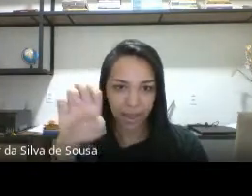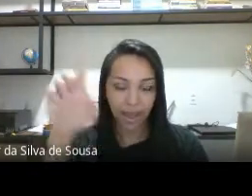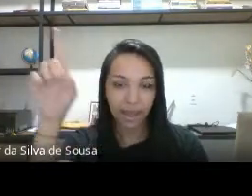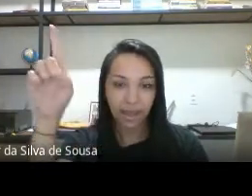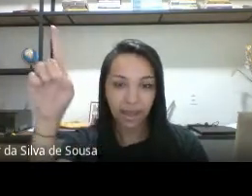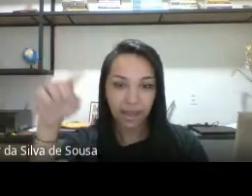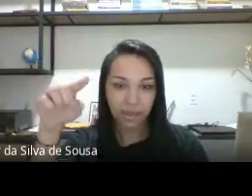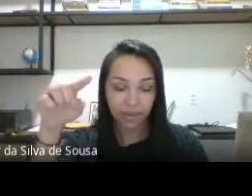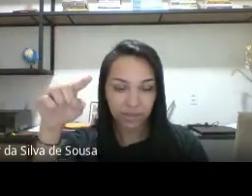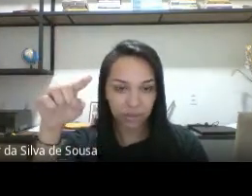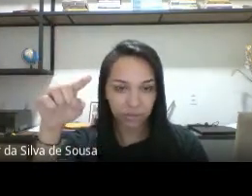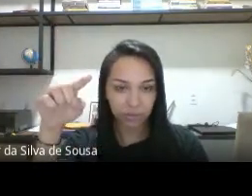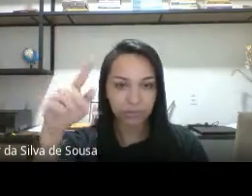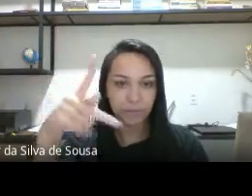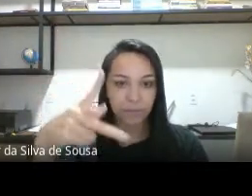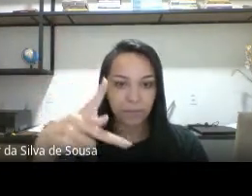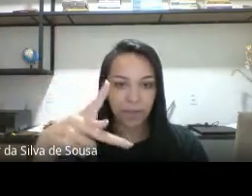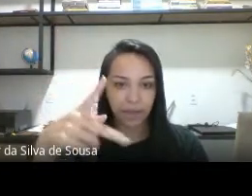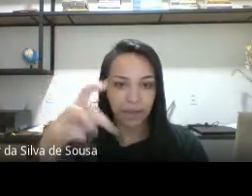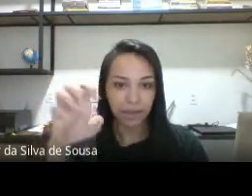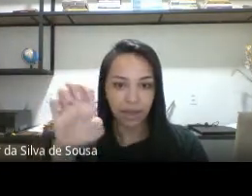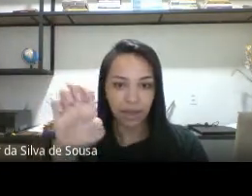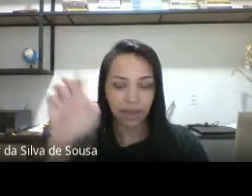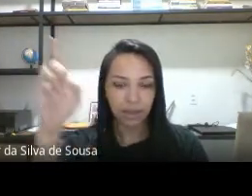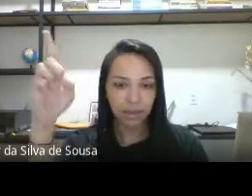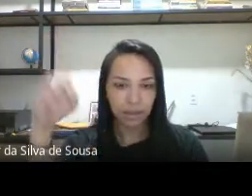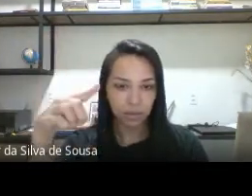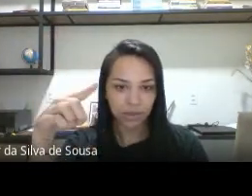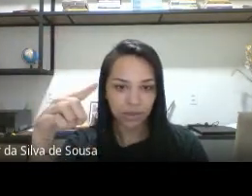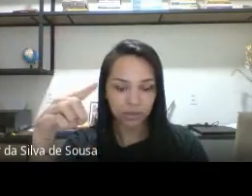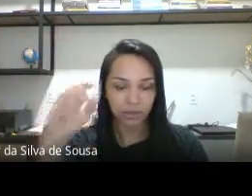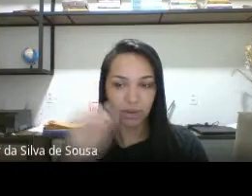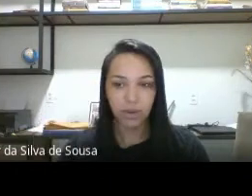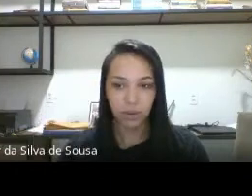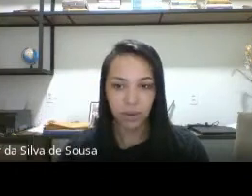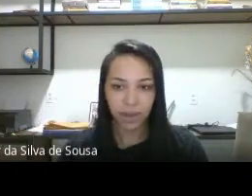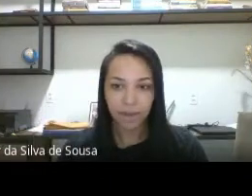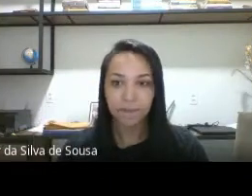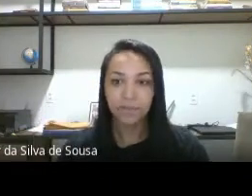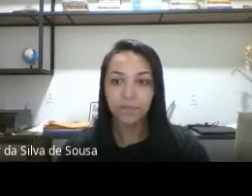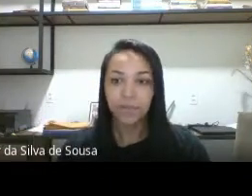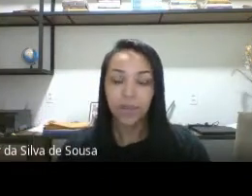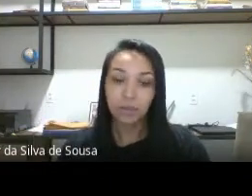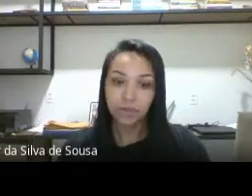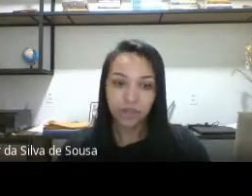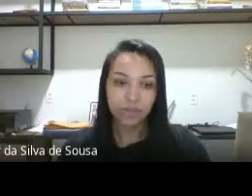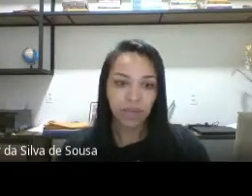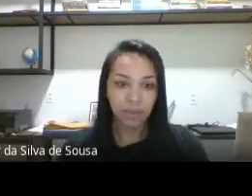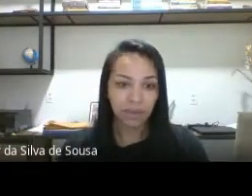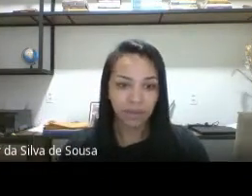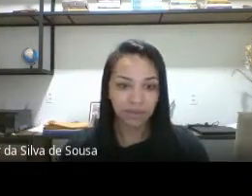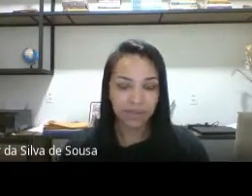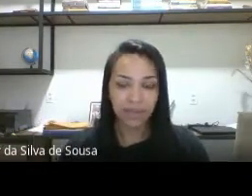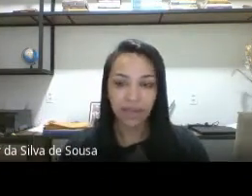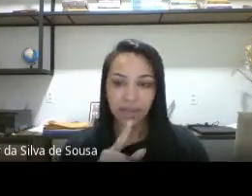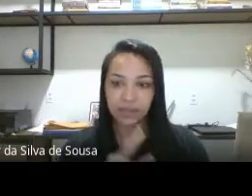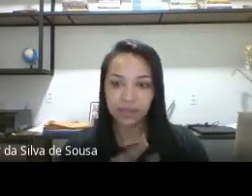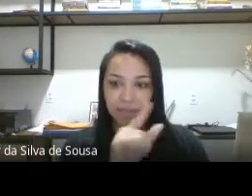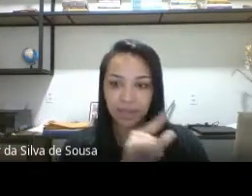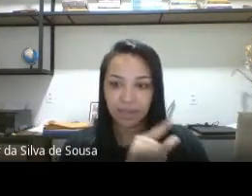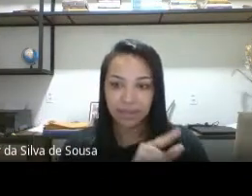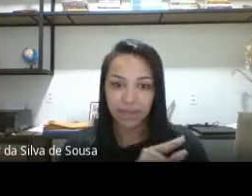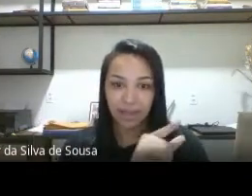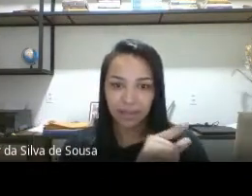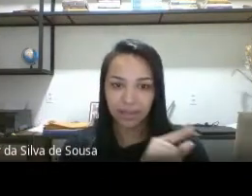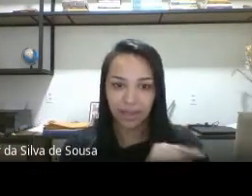P, E e o acento. P, E e o acento. Ok? E o tio sempre tem que fazer em